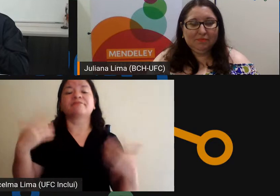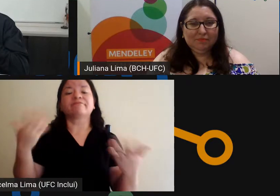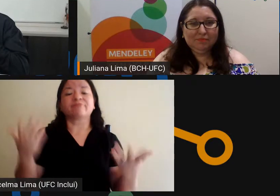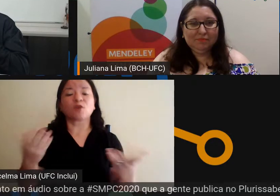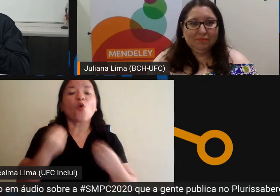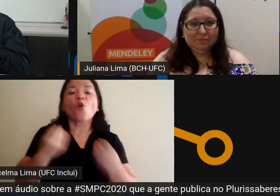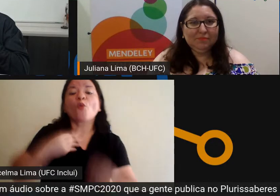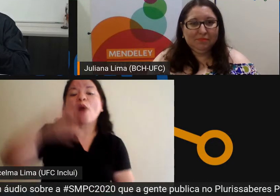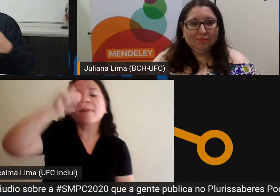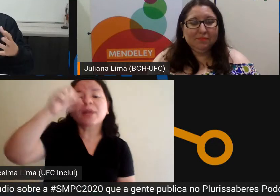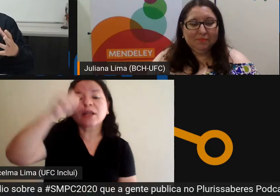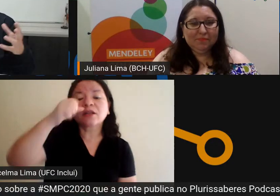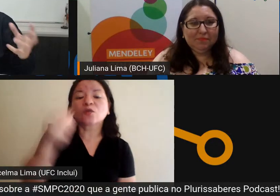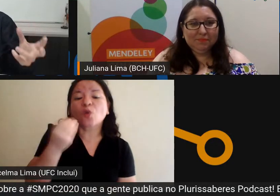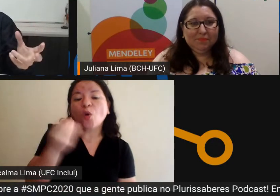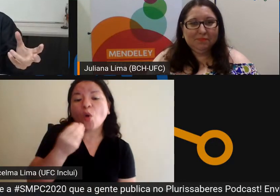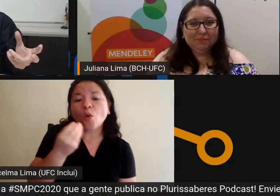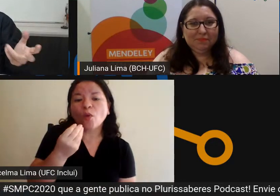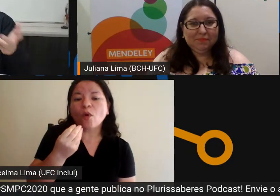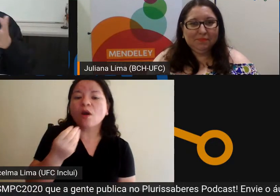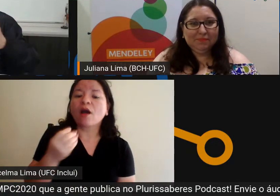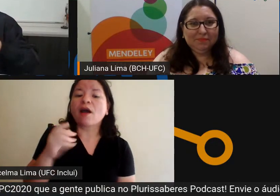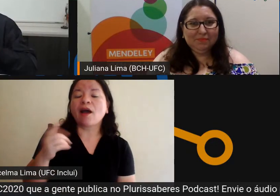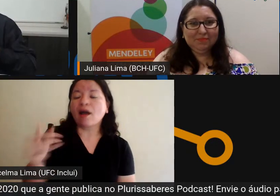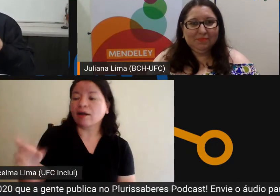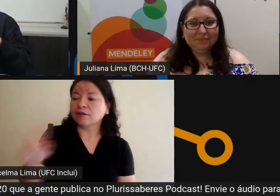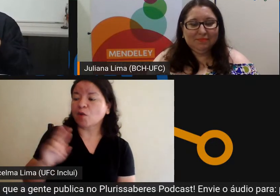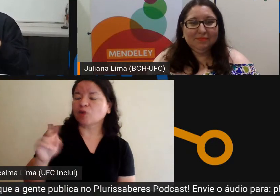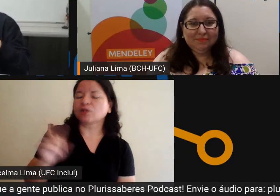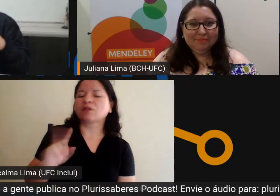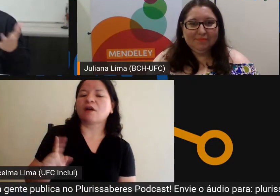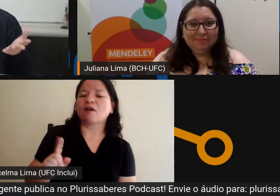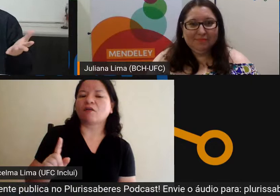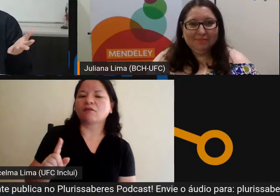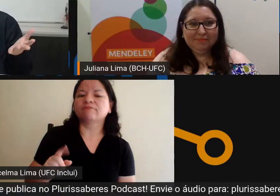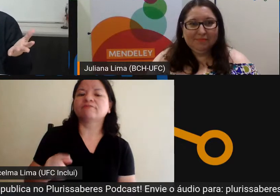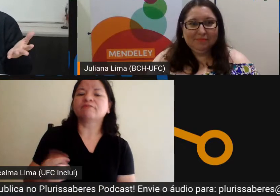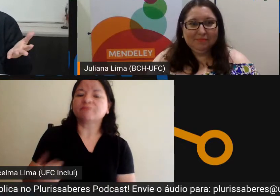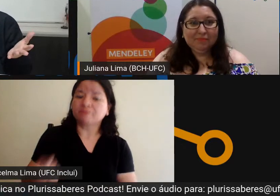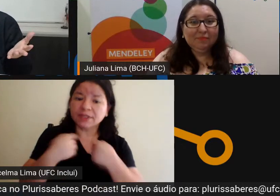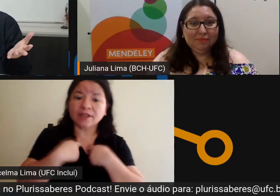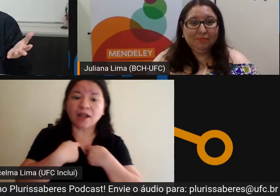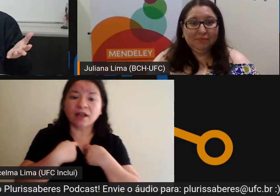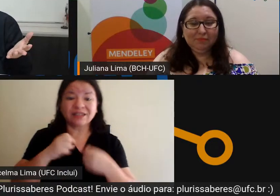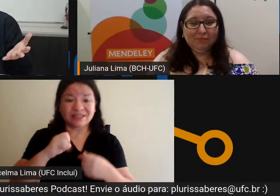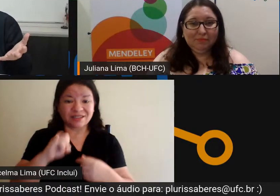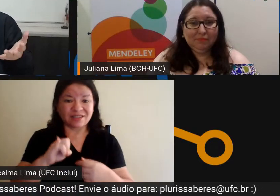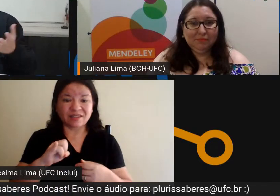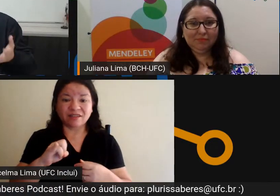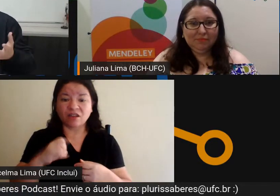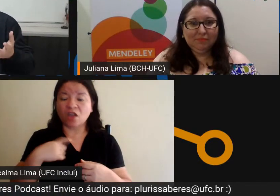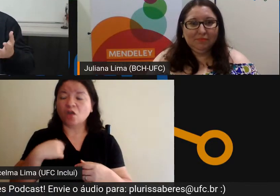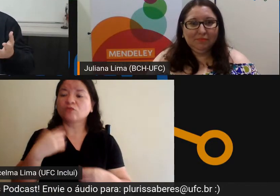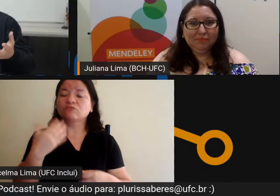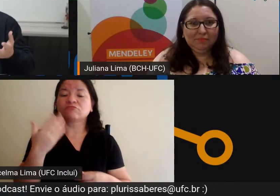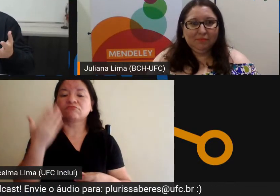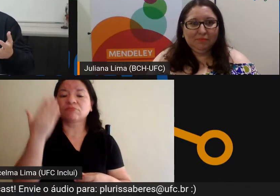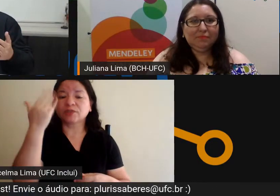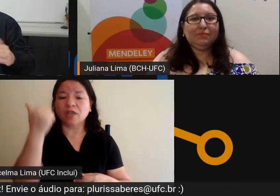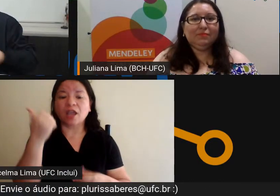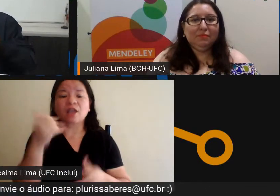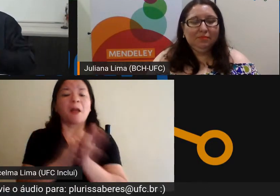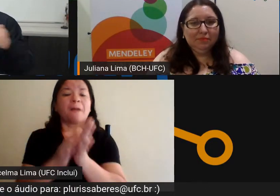cacetada. Porque enquanto falam o que eu já sei e me aplaudem, eu não cresço. A hora que mostro o